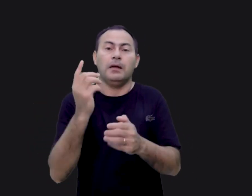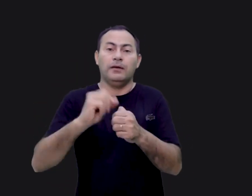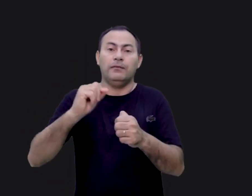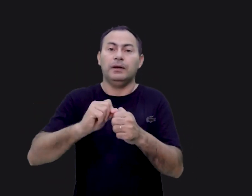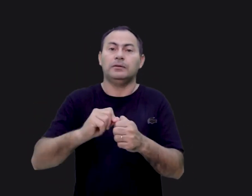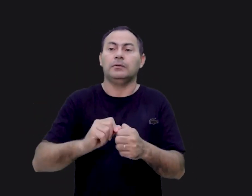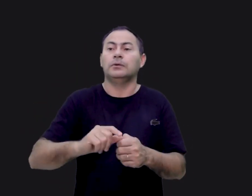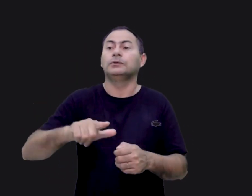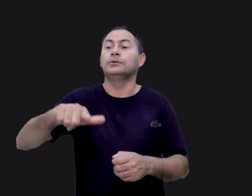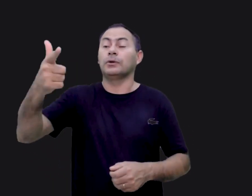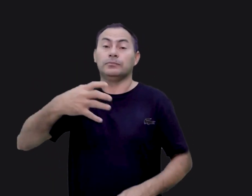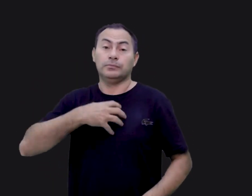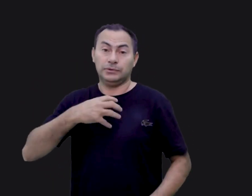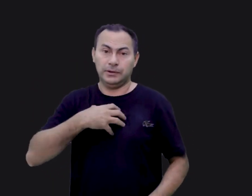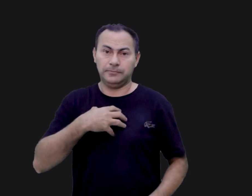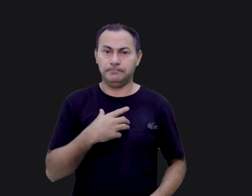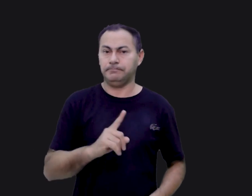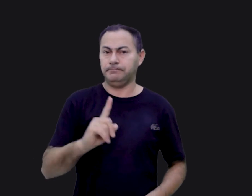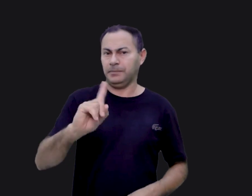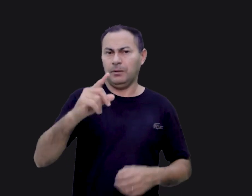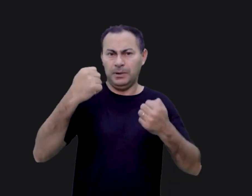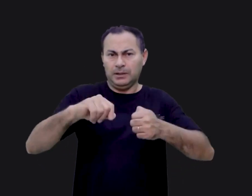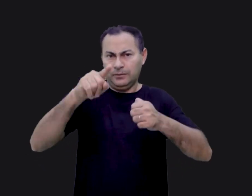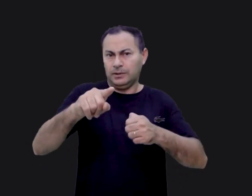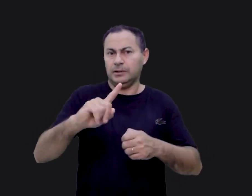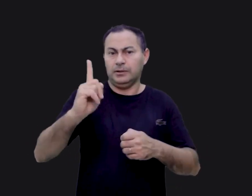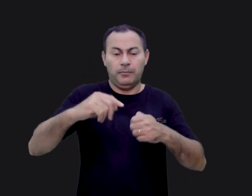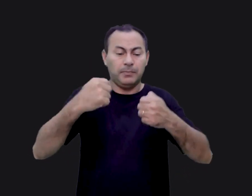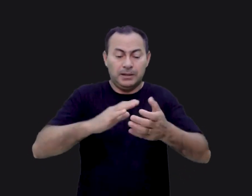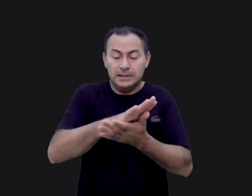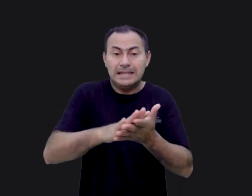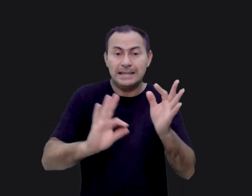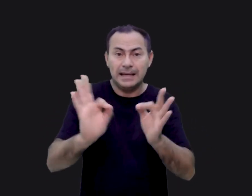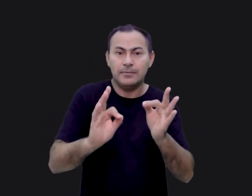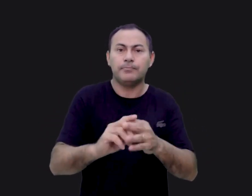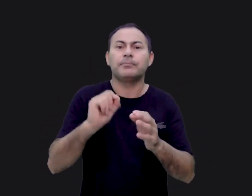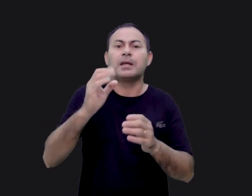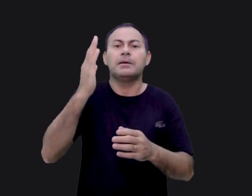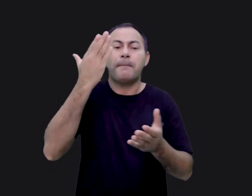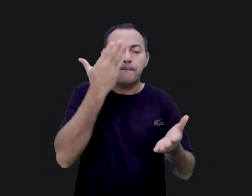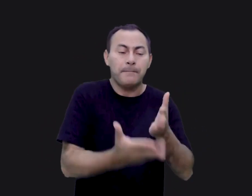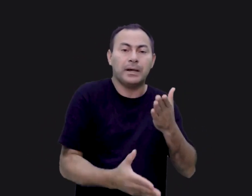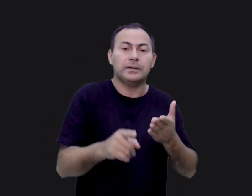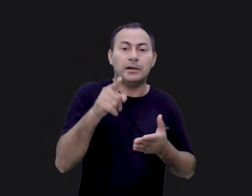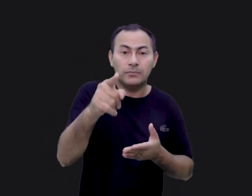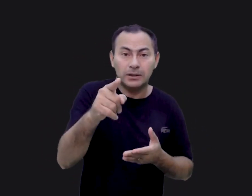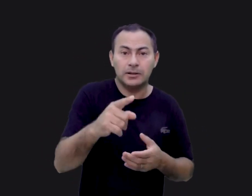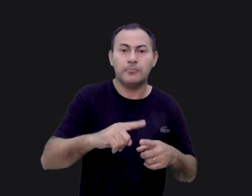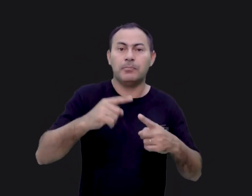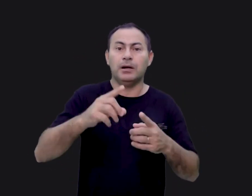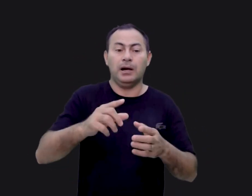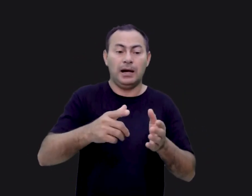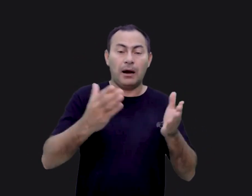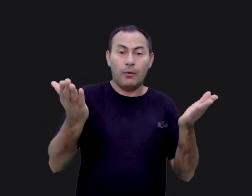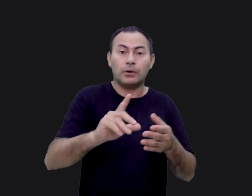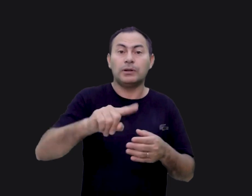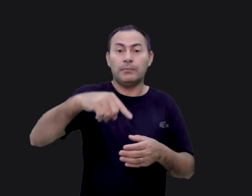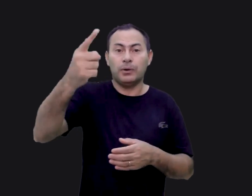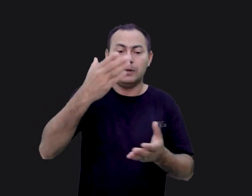seja realizada então de um outro jeito. Ele não precisa de você, ele não precisa de ninguém. Quem sai perdendo é você, mais cedo ou mais tarde